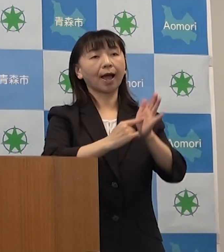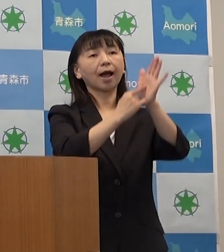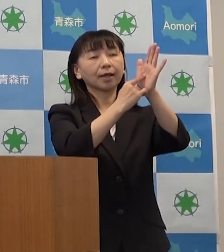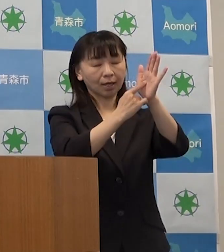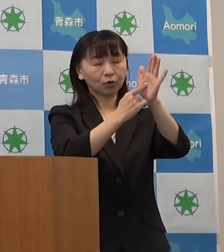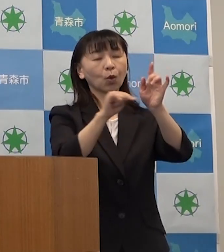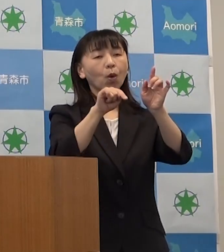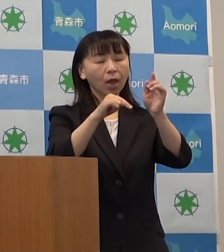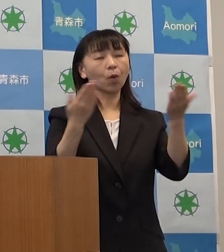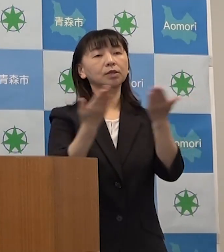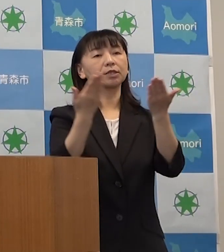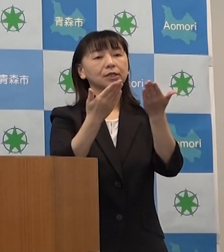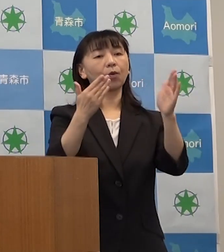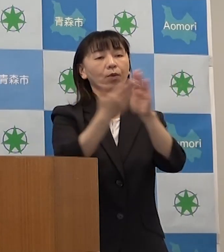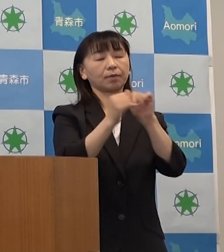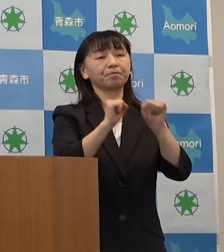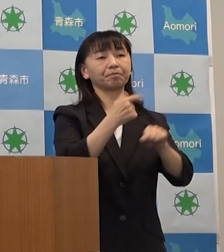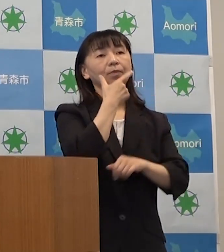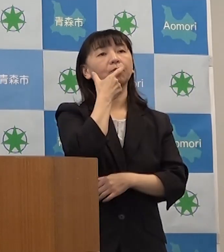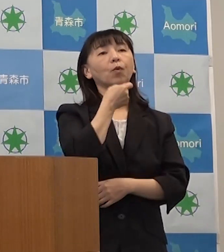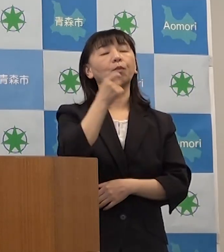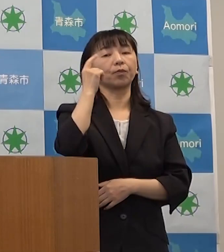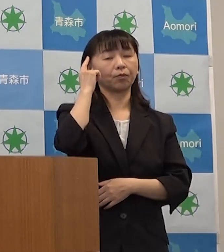を事業化していきたいというふうには思っています。